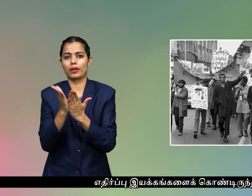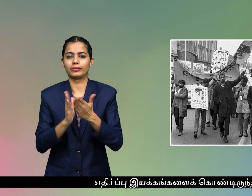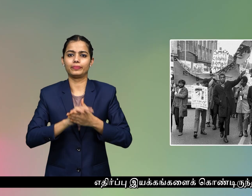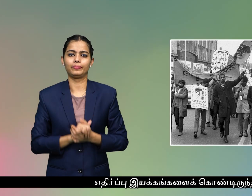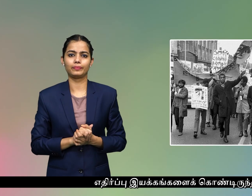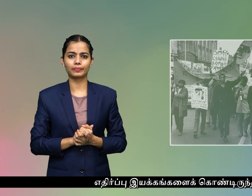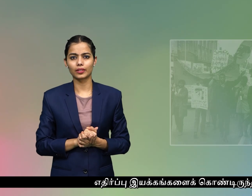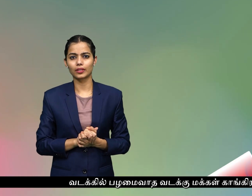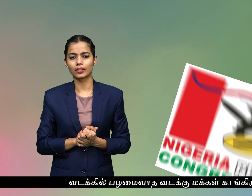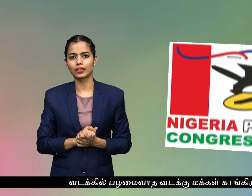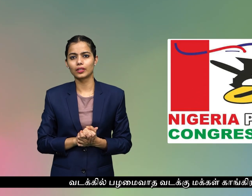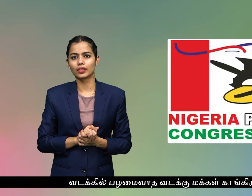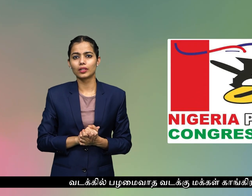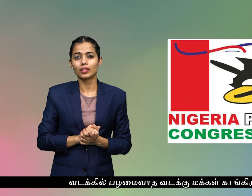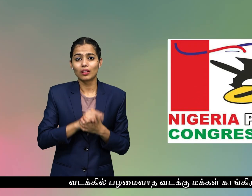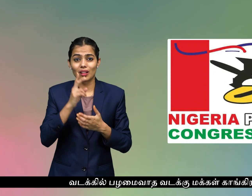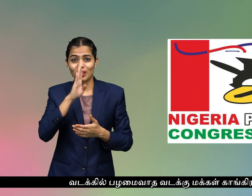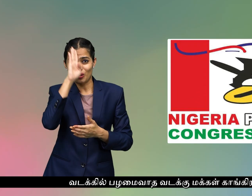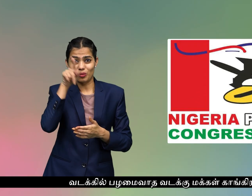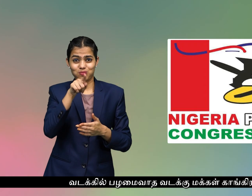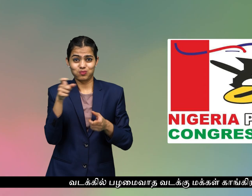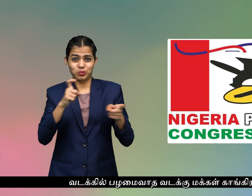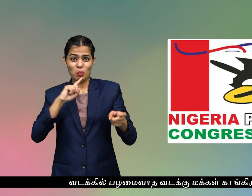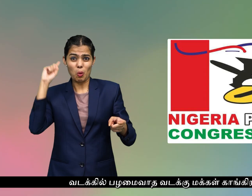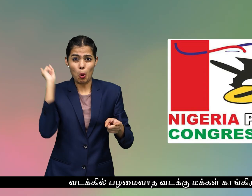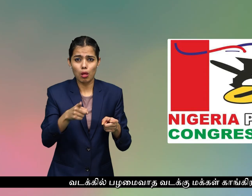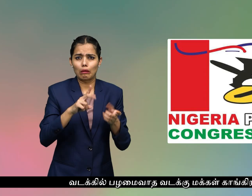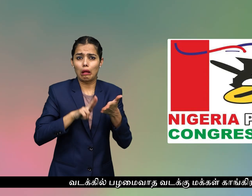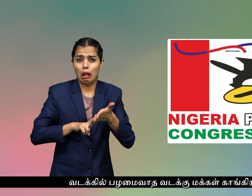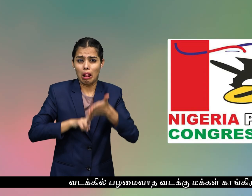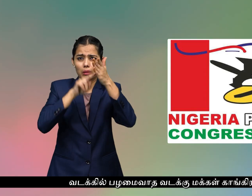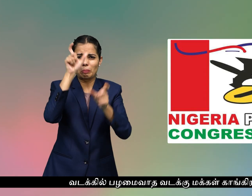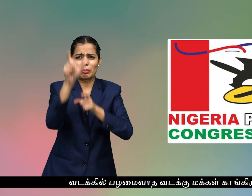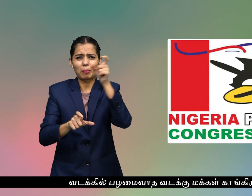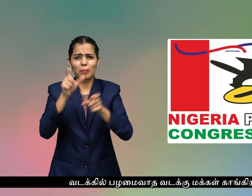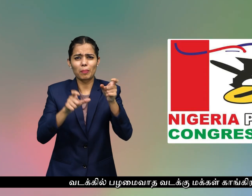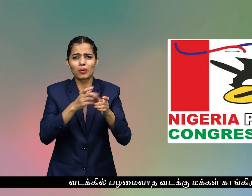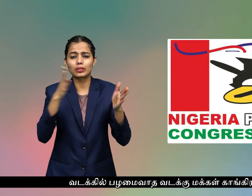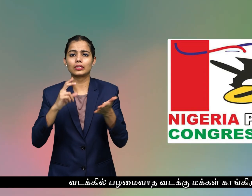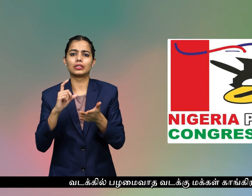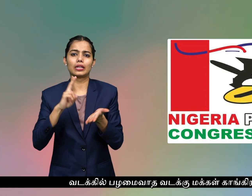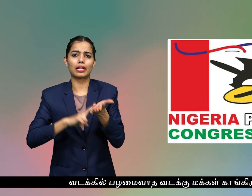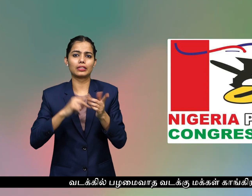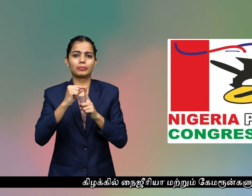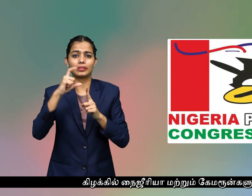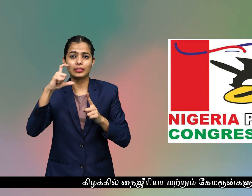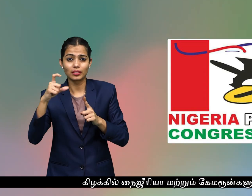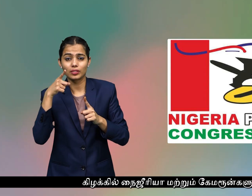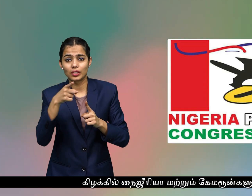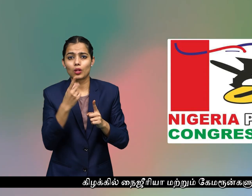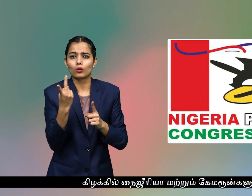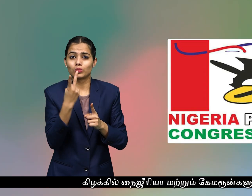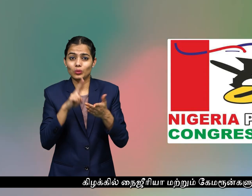இயக்கங்களை கொண்டிருந்தன. வடக்கில் பழமைவாத வடக்கு மக்கள் காங்கிரஸ் அதாவது NPC,